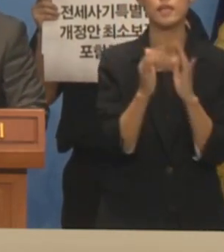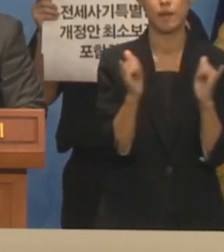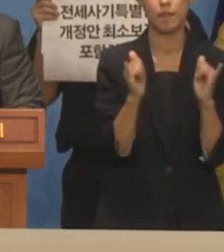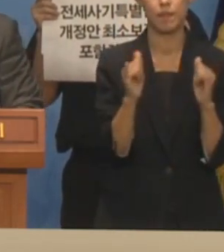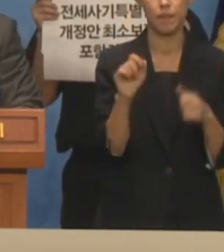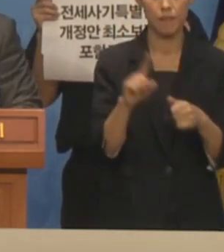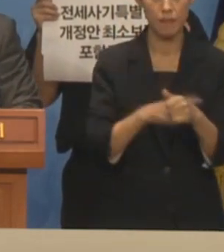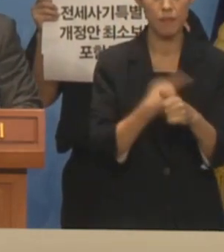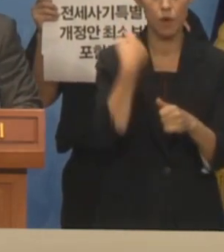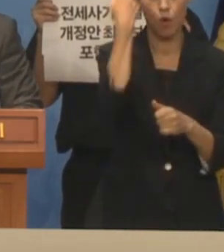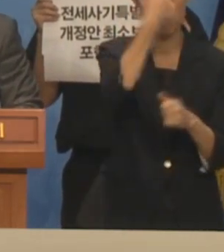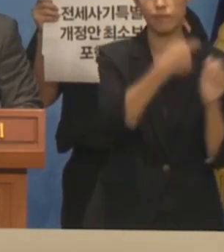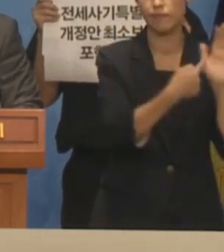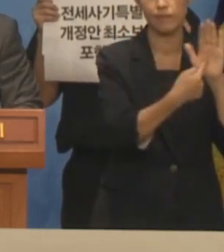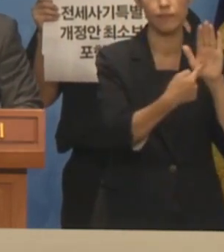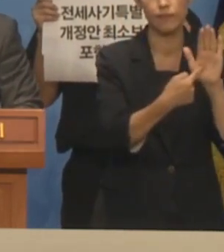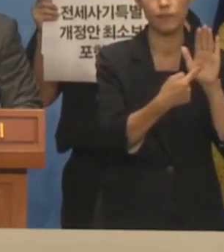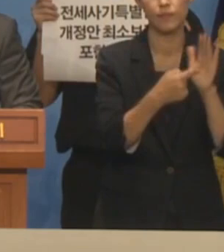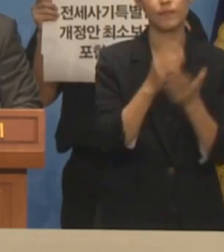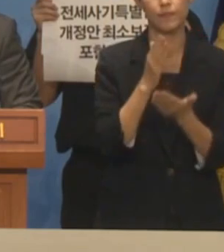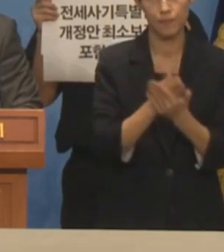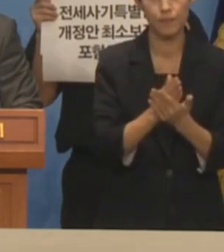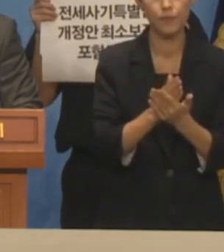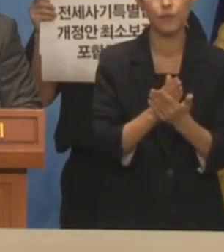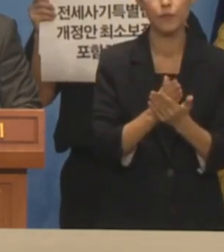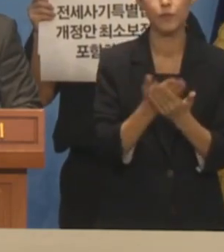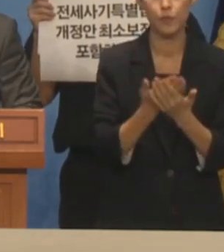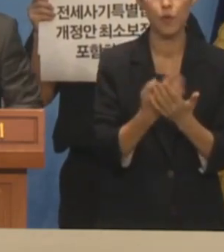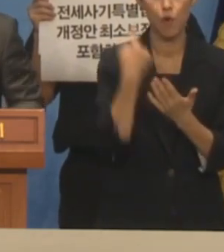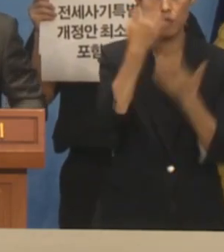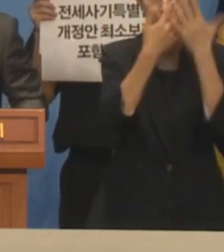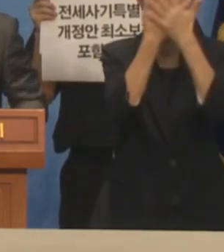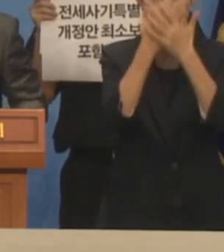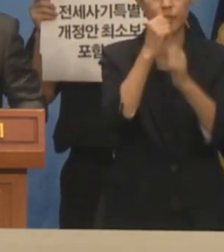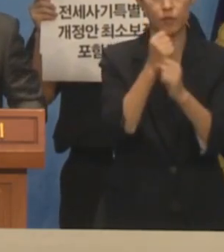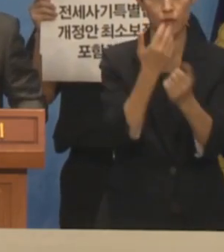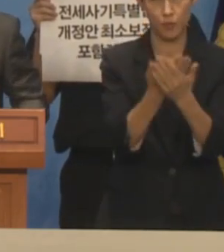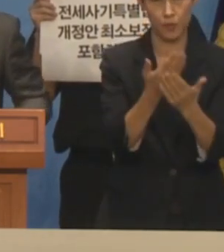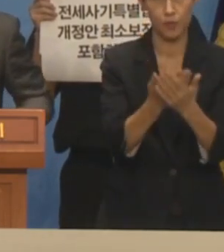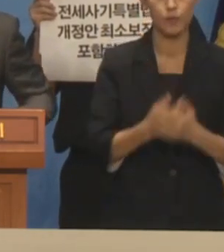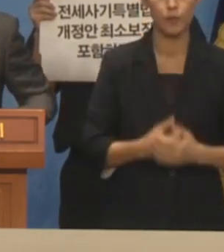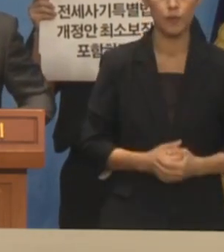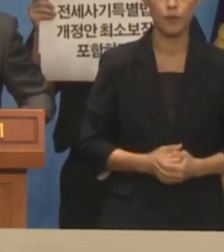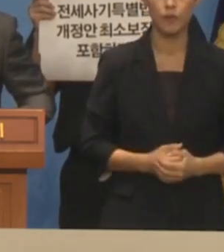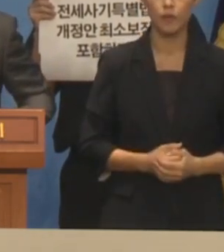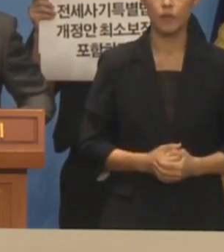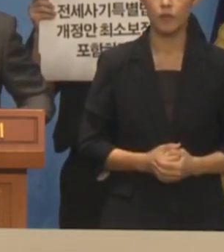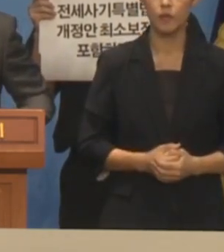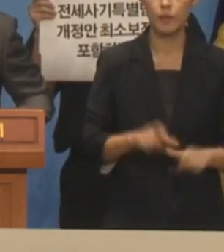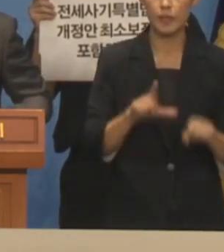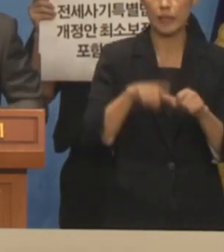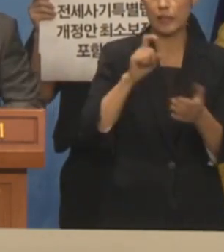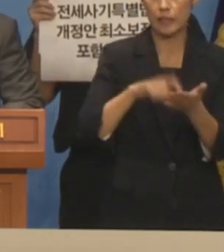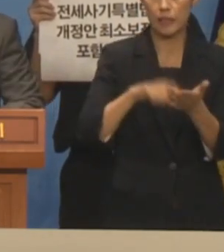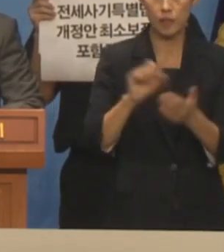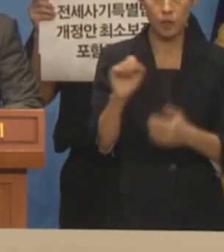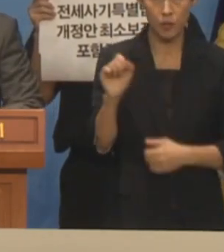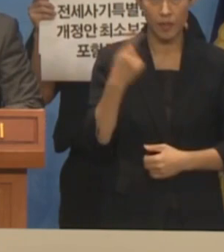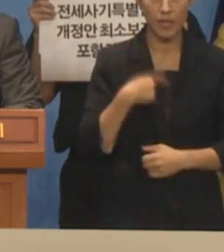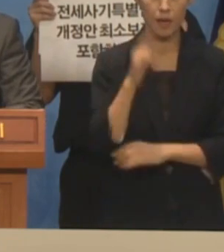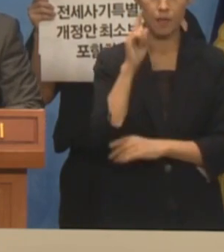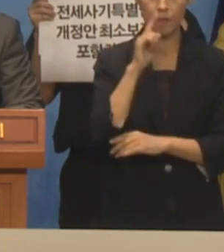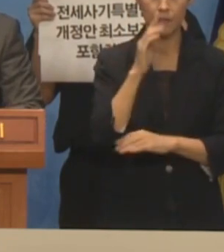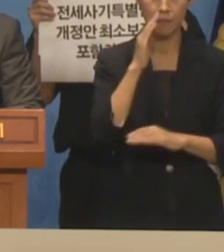회사원들이십니다. 그래서 직장인 생활이 좀 어려움이 있으니까 꼭 모자이크 처리를 부탁드리겠습니다. 그리고 시간이 좀 촉박한 관계로 제 발언